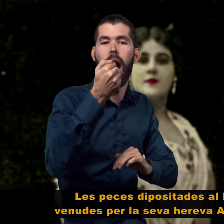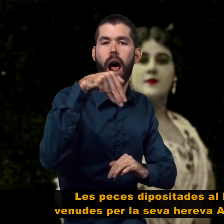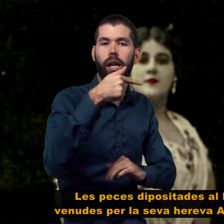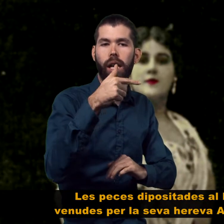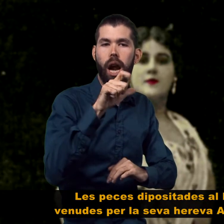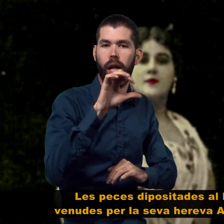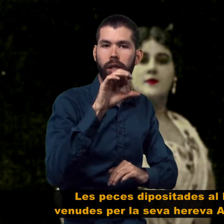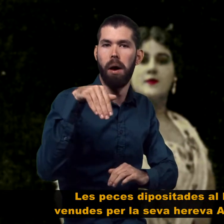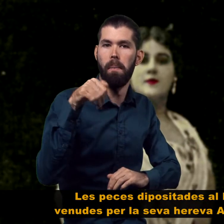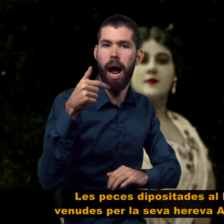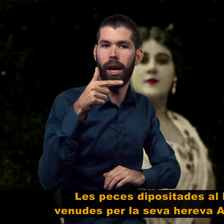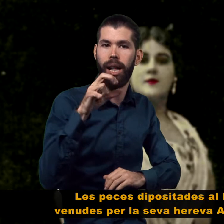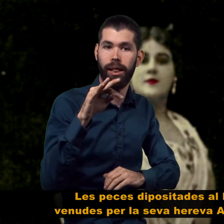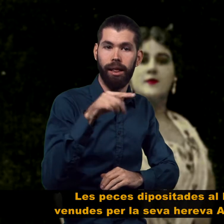de Barcelona.